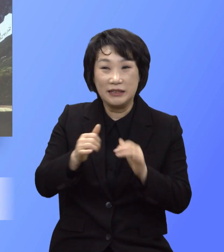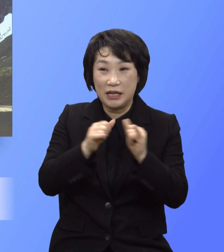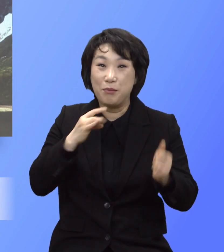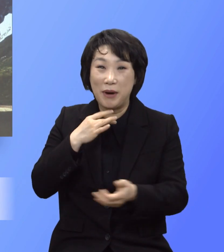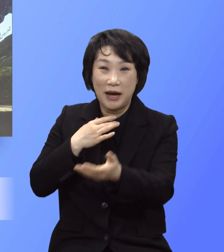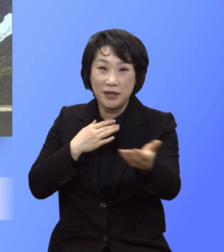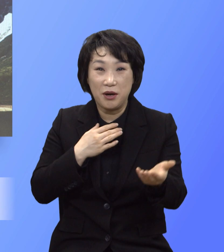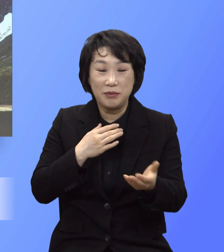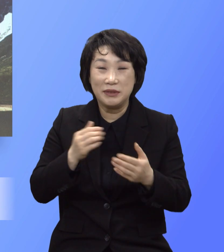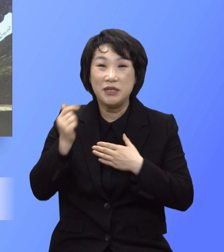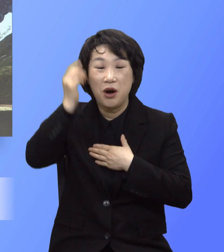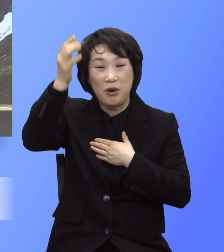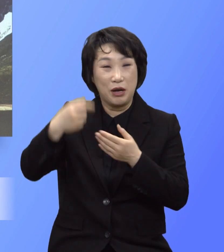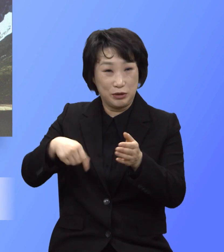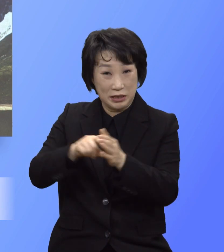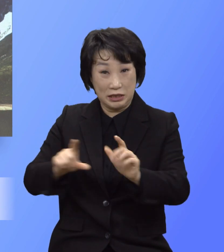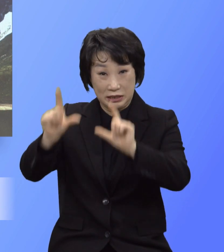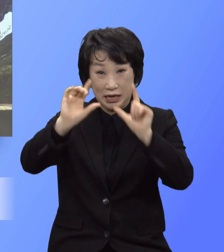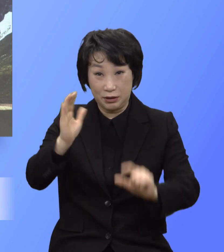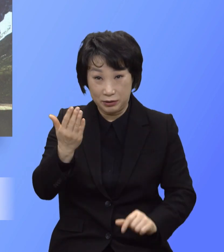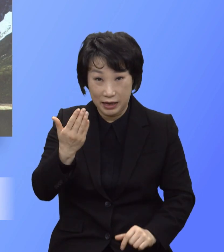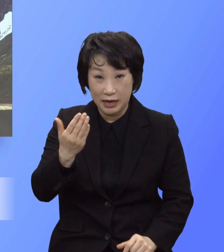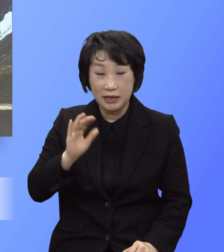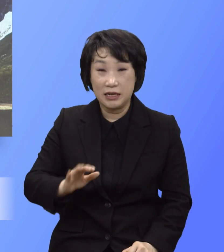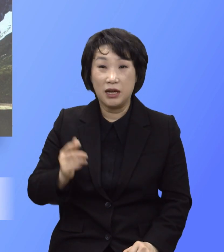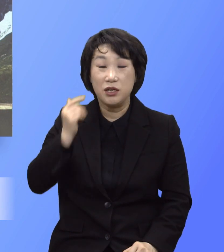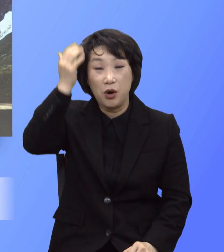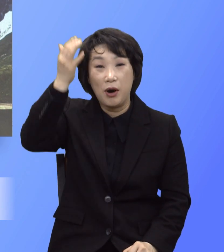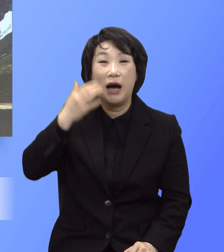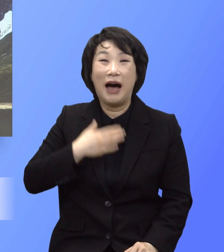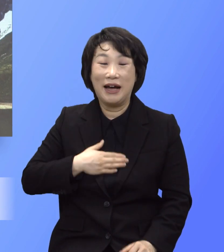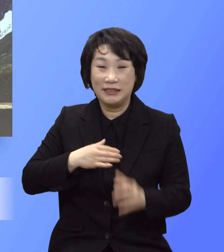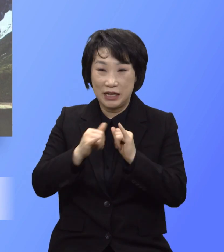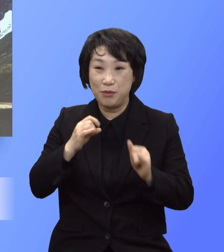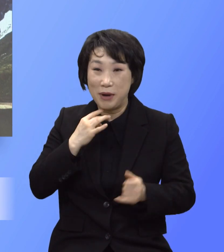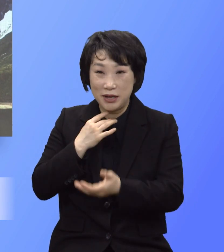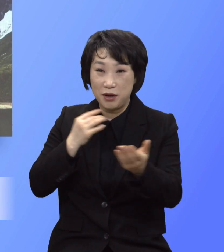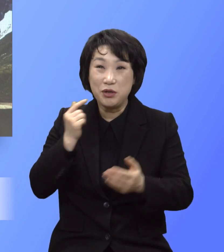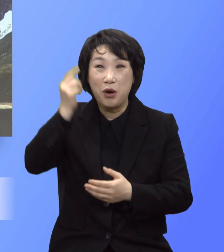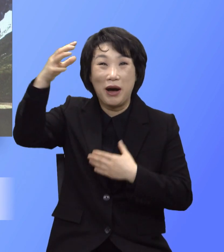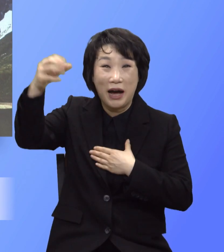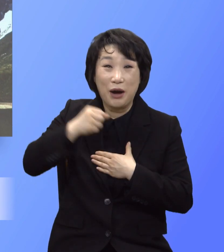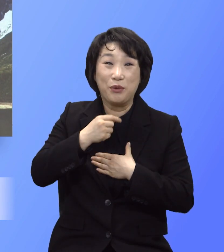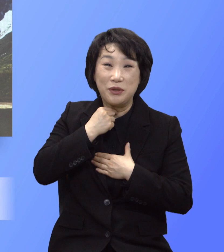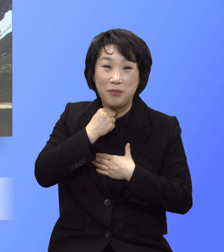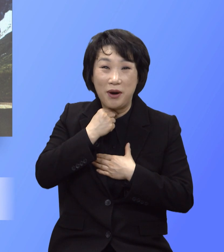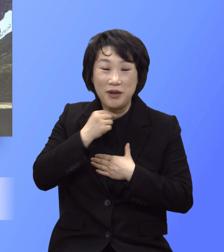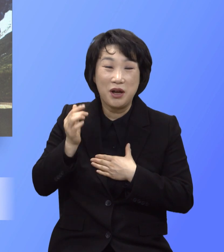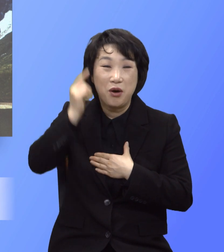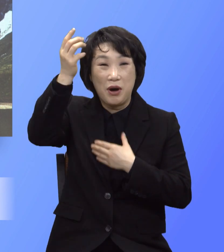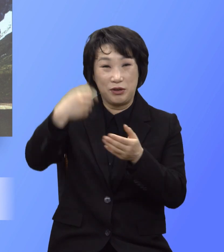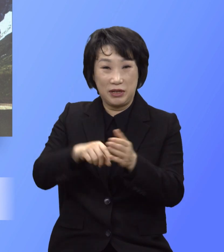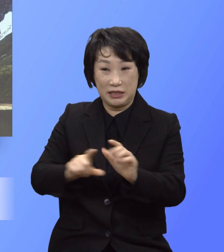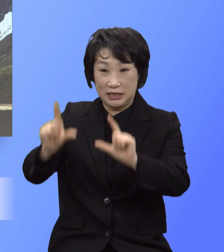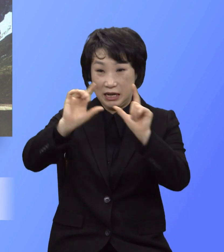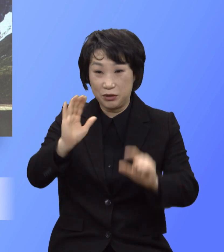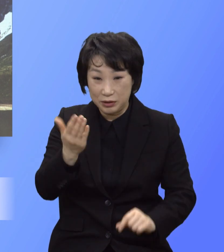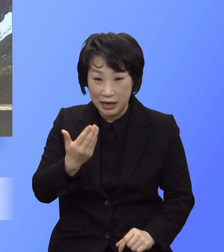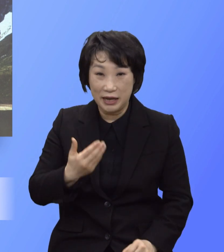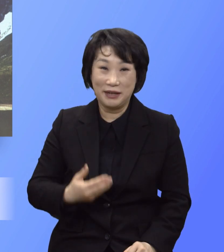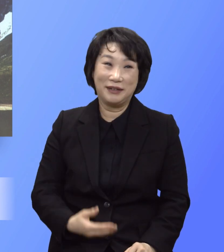자만이 영광을 위해 살 것이요, 영광을 아는 자만이 영광을 얻으려고 영광을 위해 살게 될